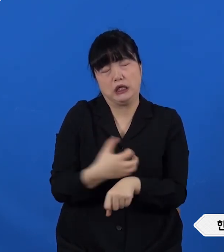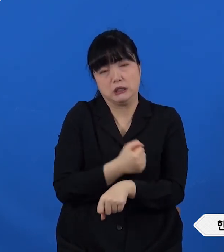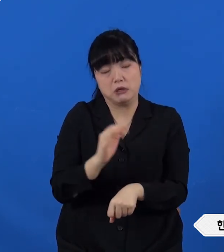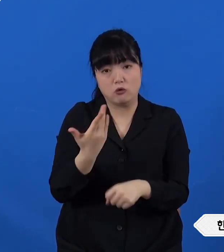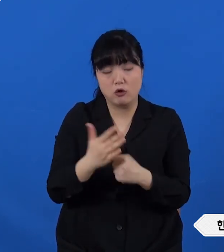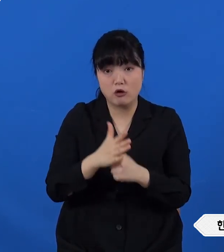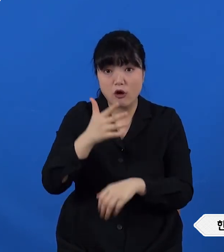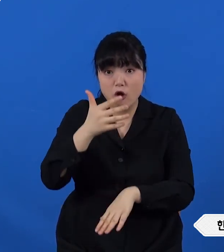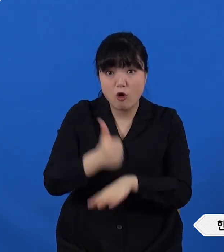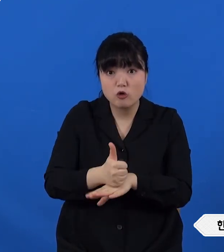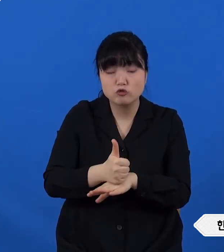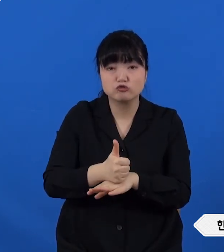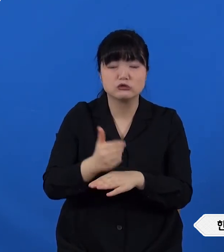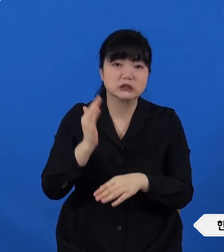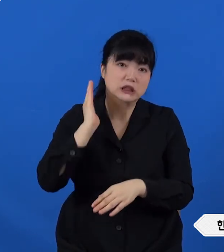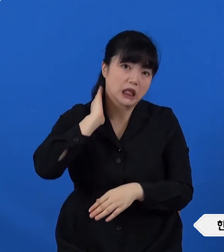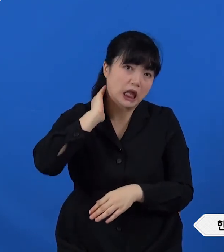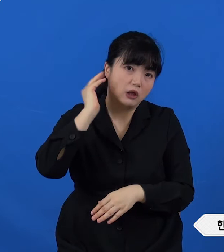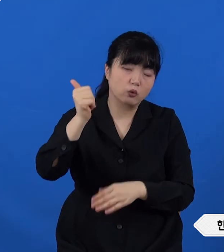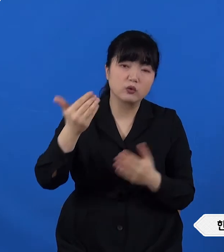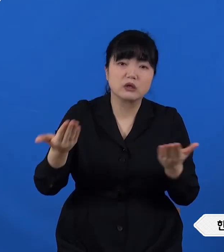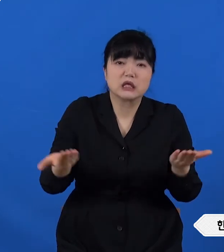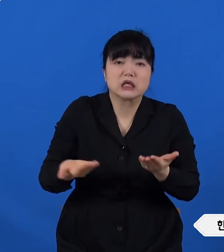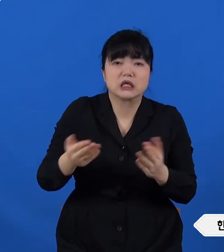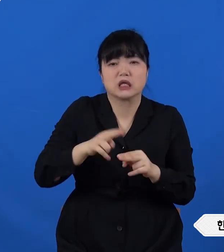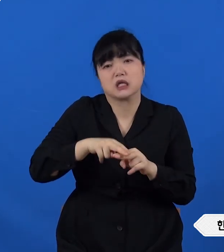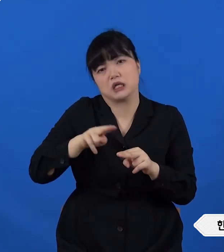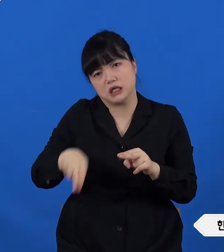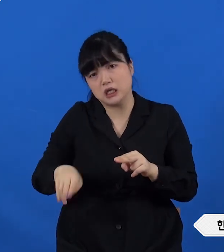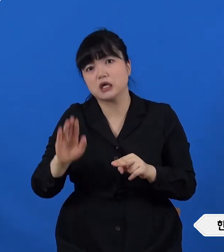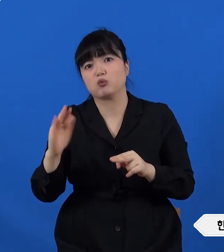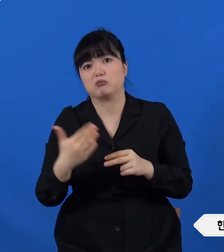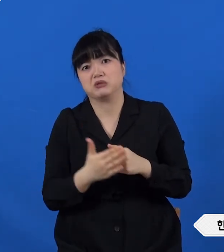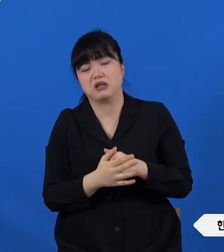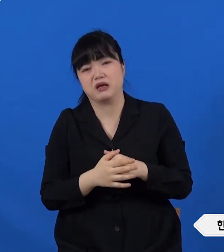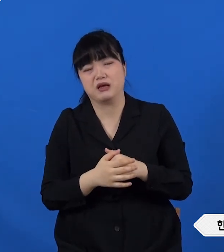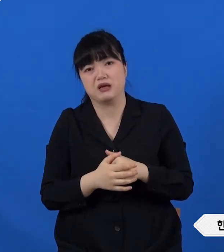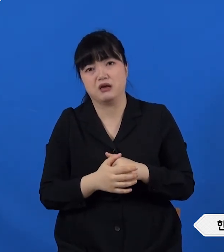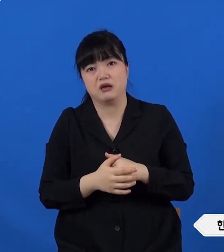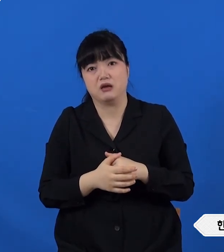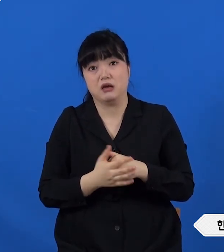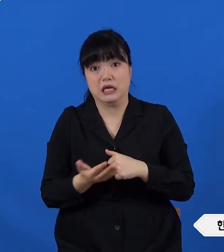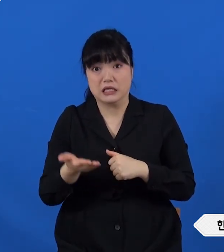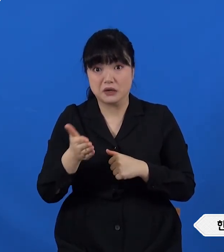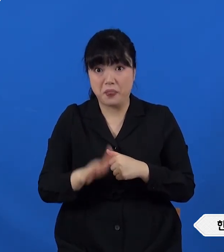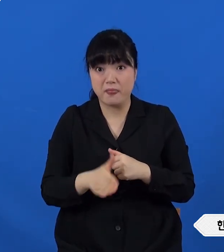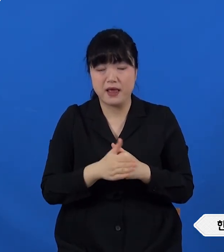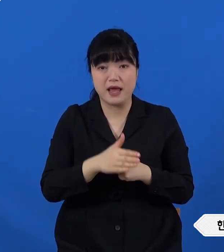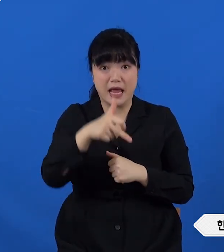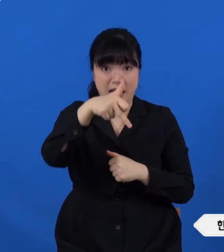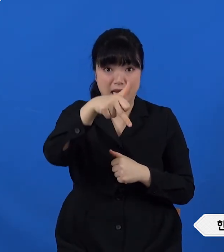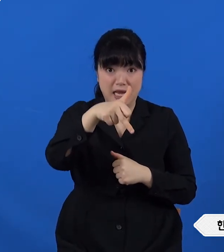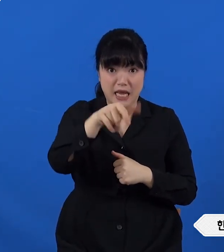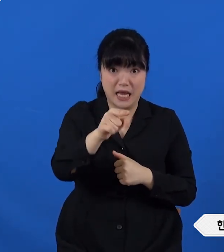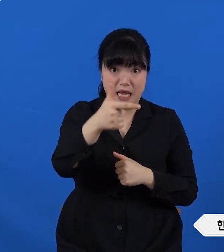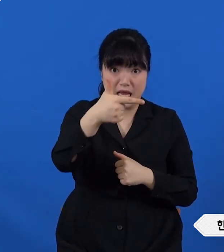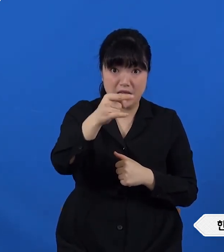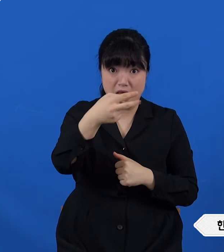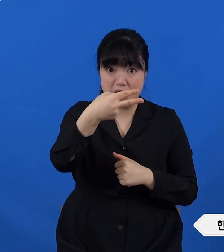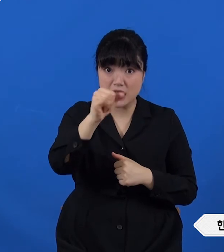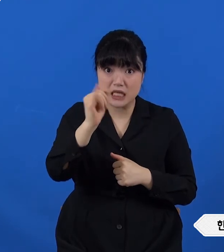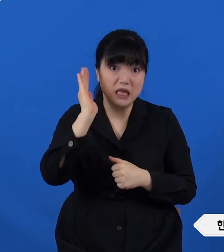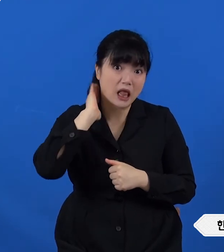그는 대통령직에서 사임하지 않을 수가 없었습니다. 그런데 케네디는 아주